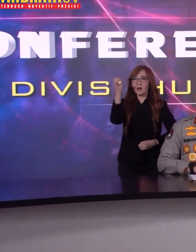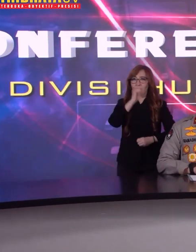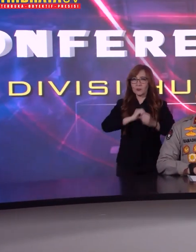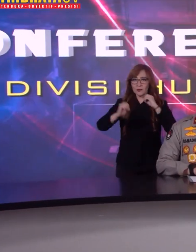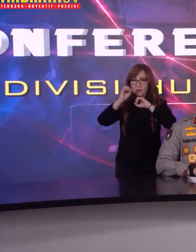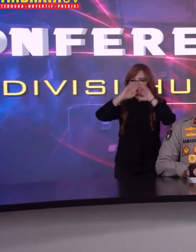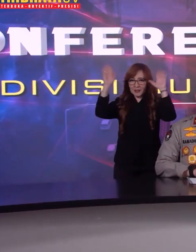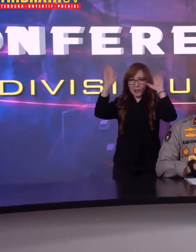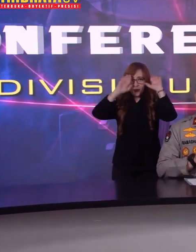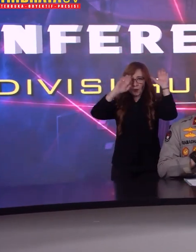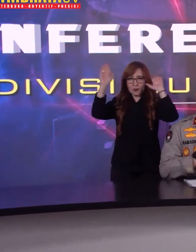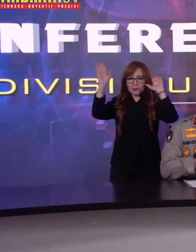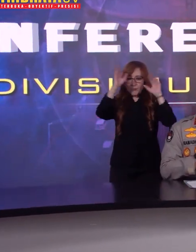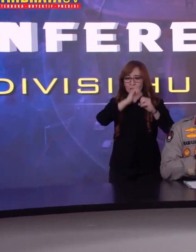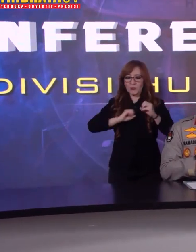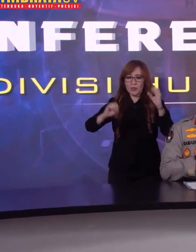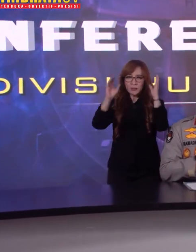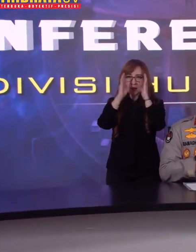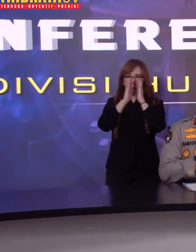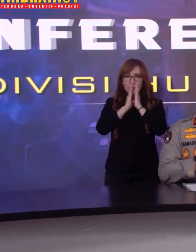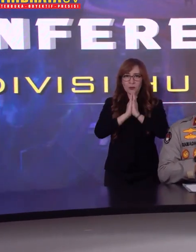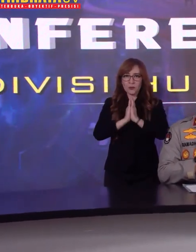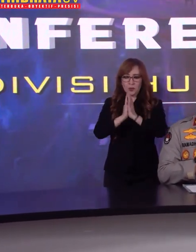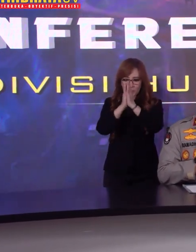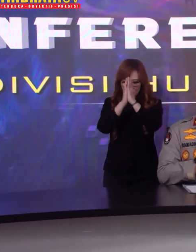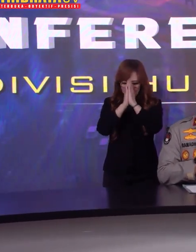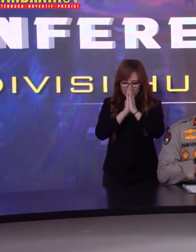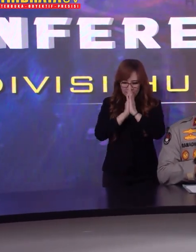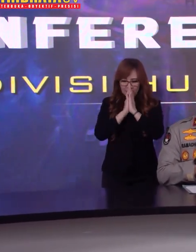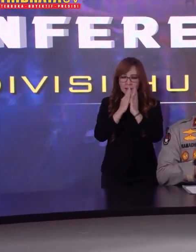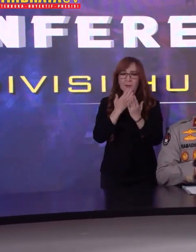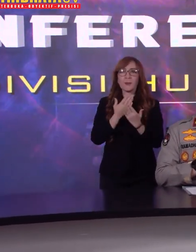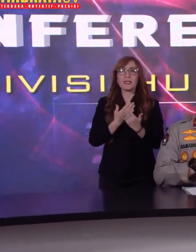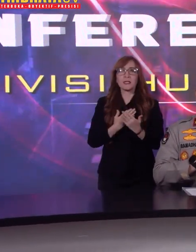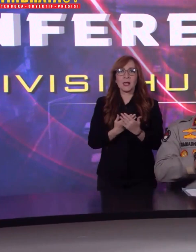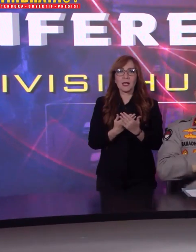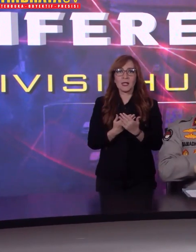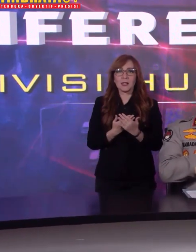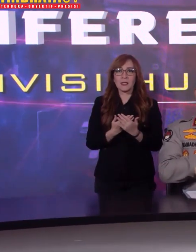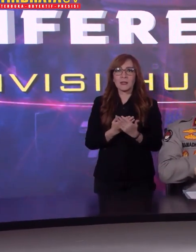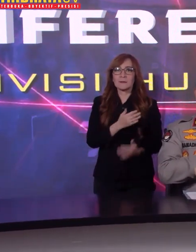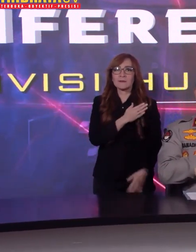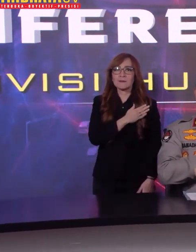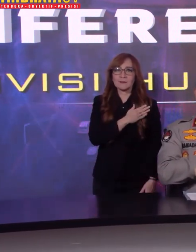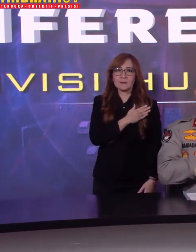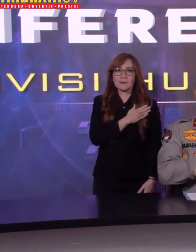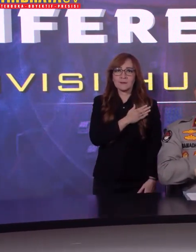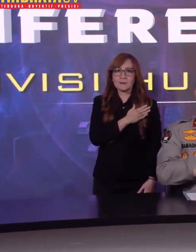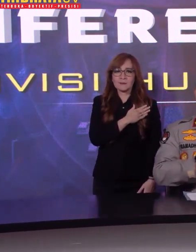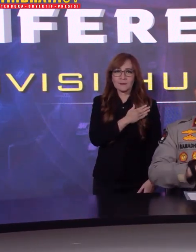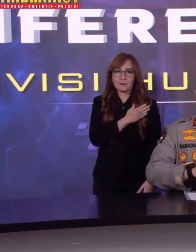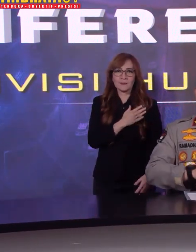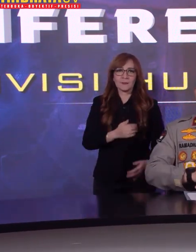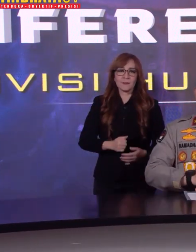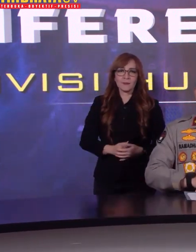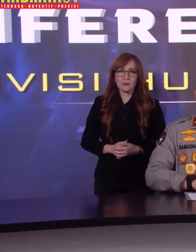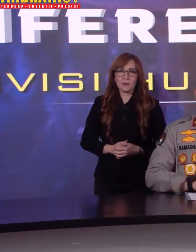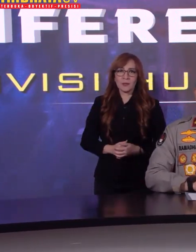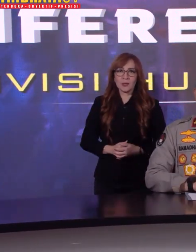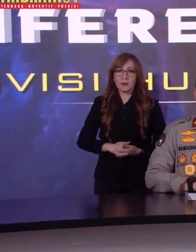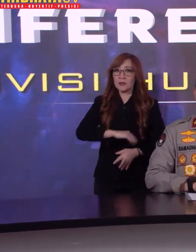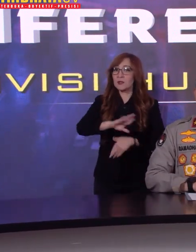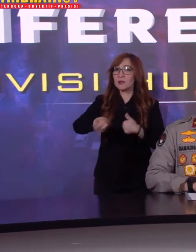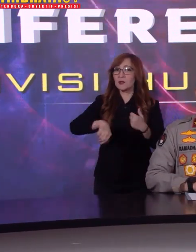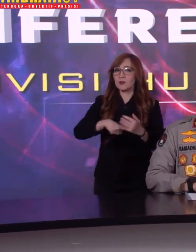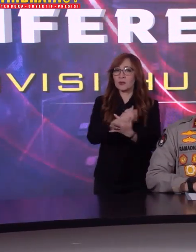Shalom Om Swastiastu salam kebajikan salam presisi